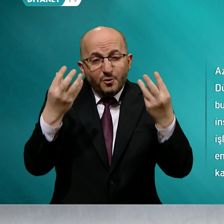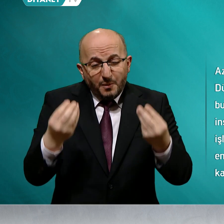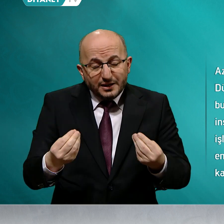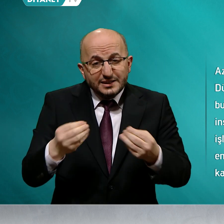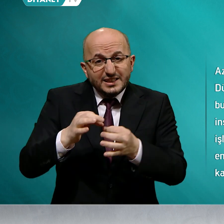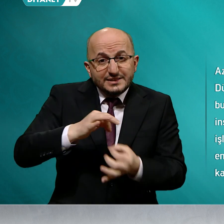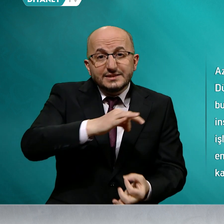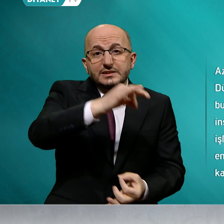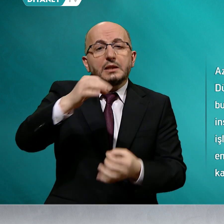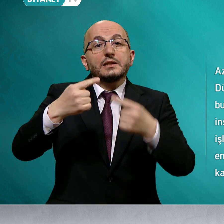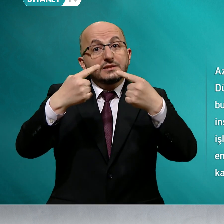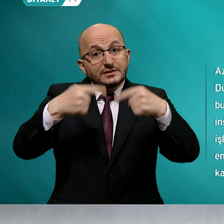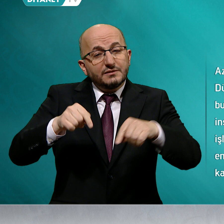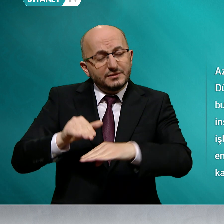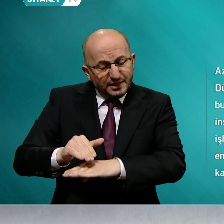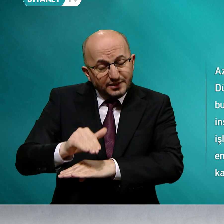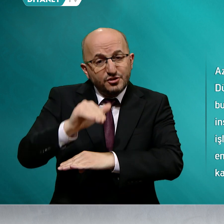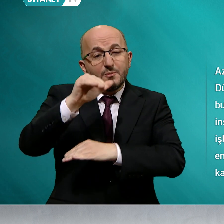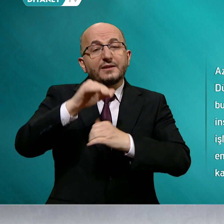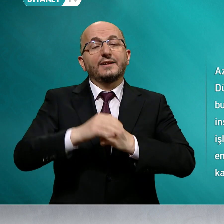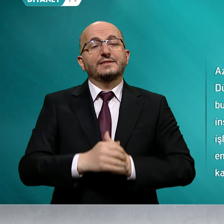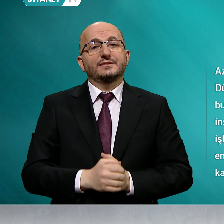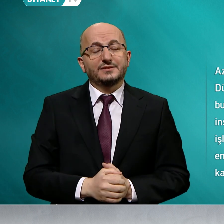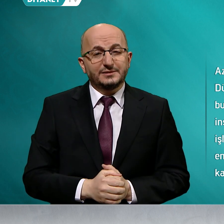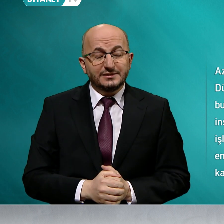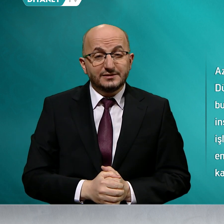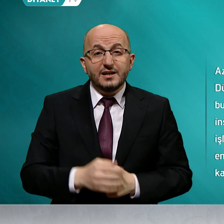vermekte, insanlık sınavından geçmekteyiz.